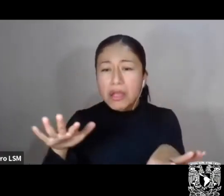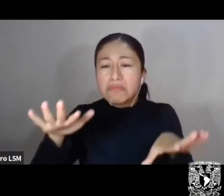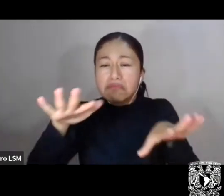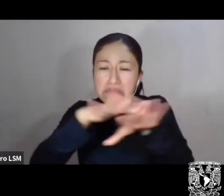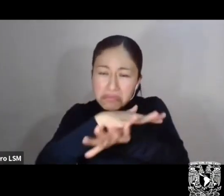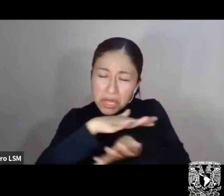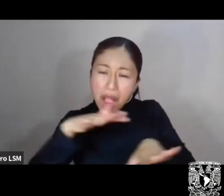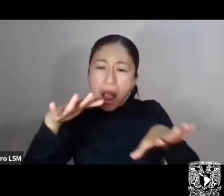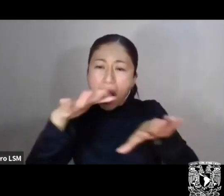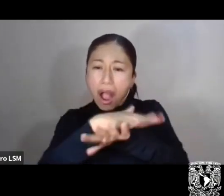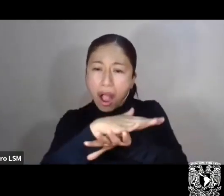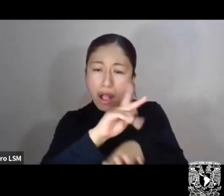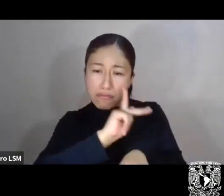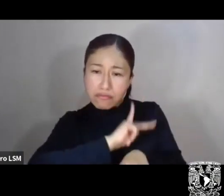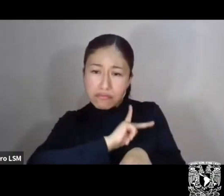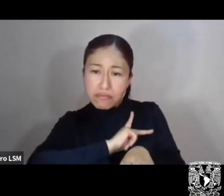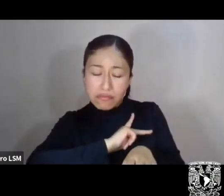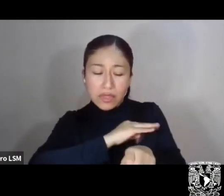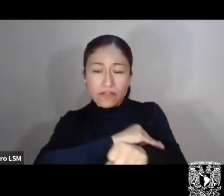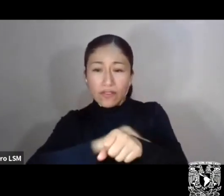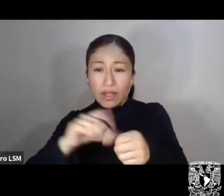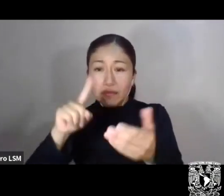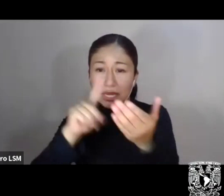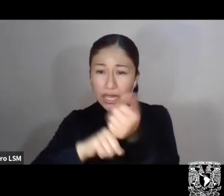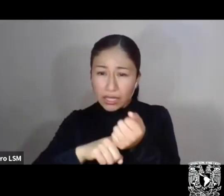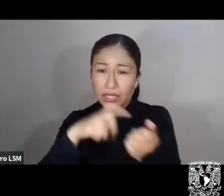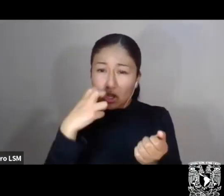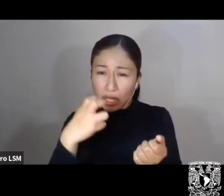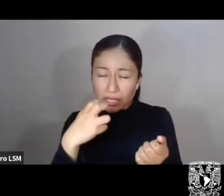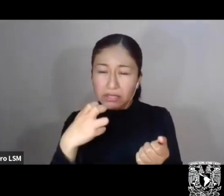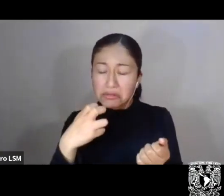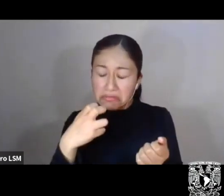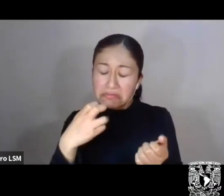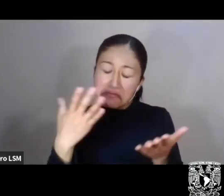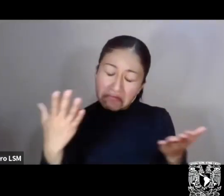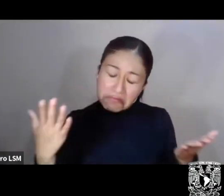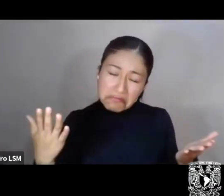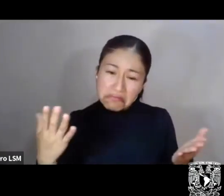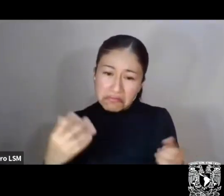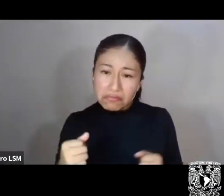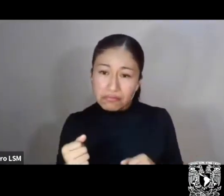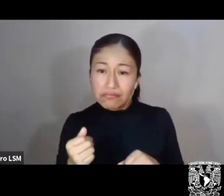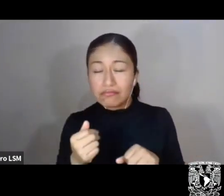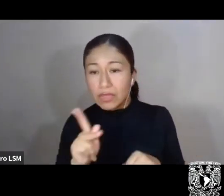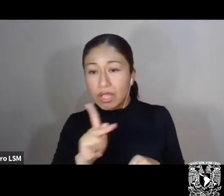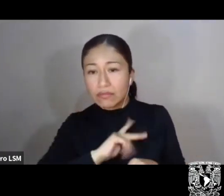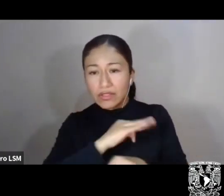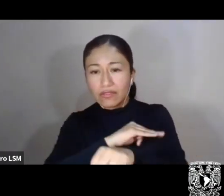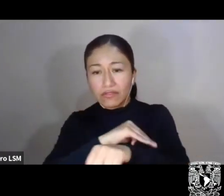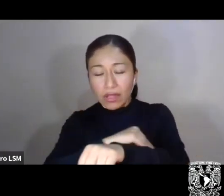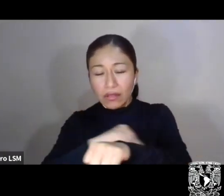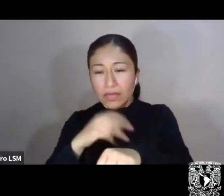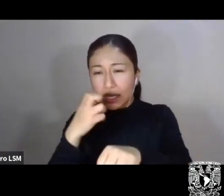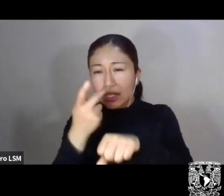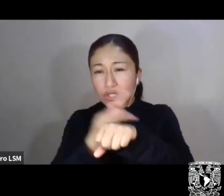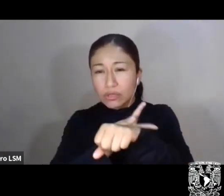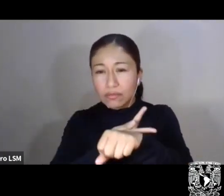en el entorno familiar. Esa sería como la respuesta al tema de la familia. Creo que sería